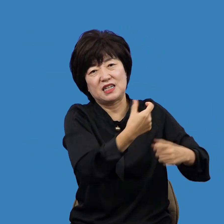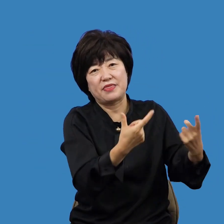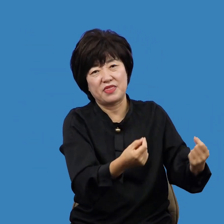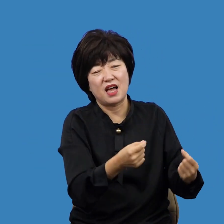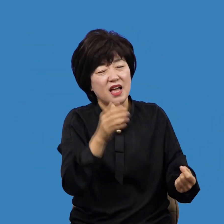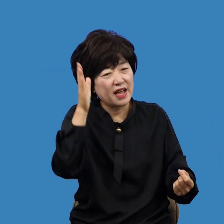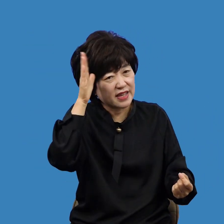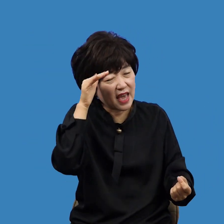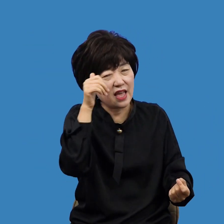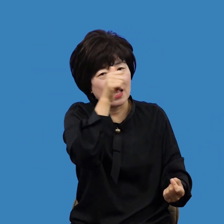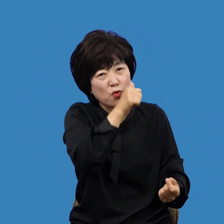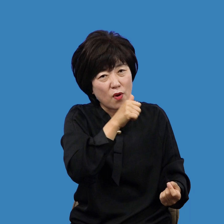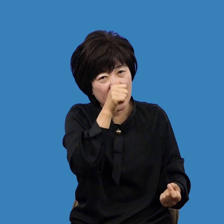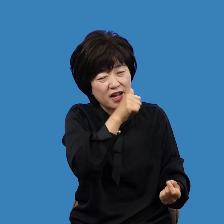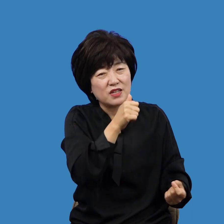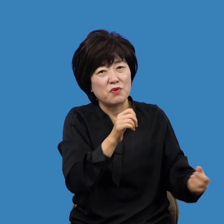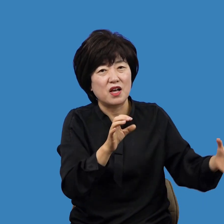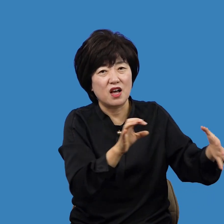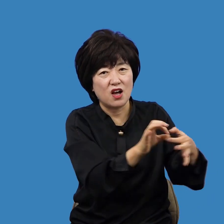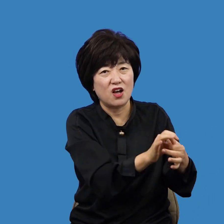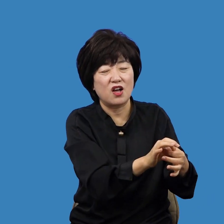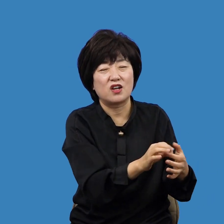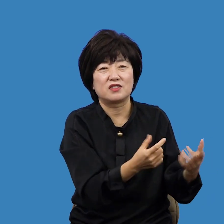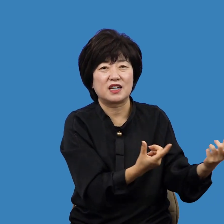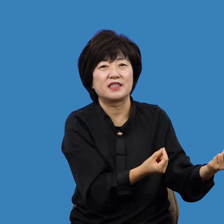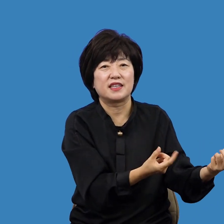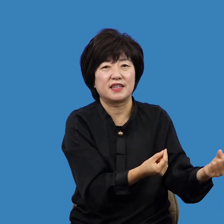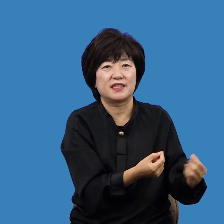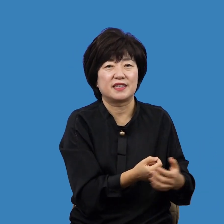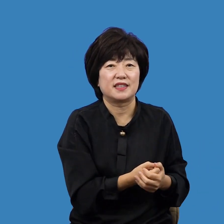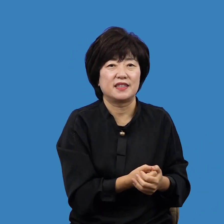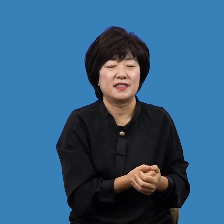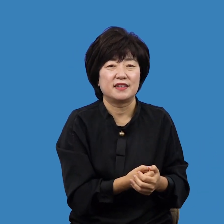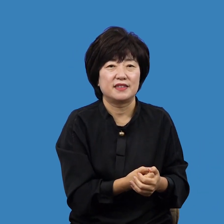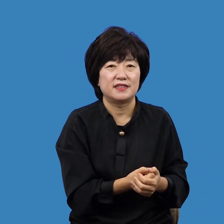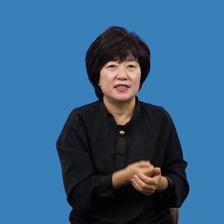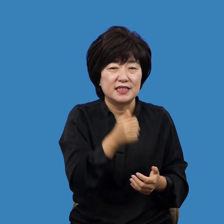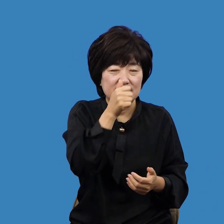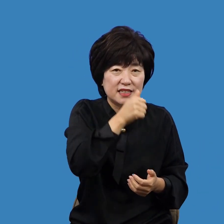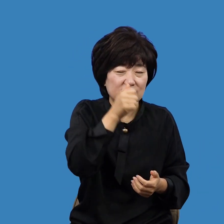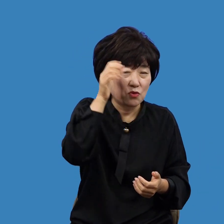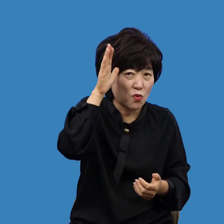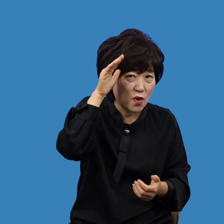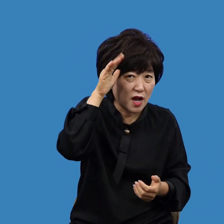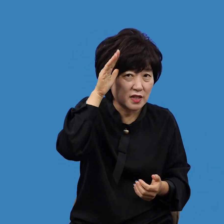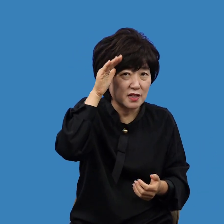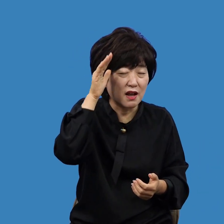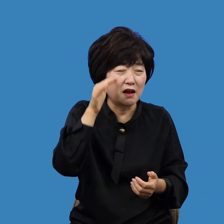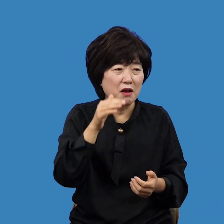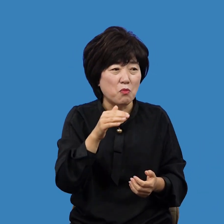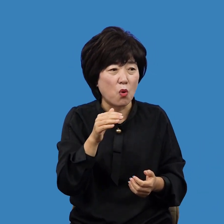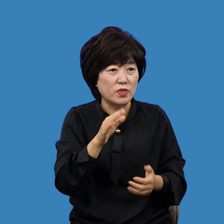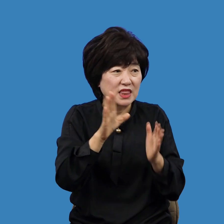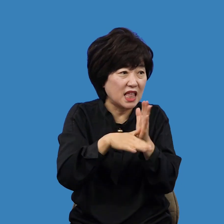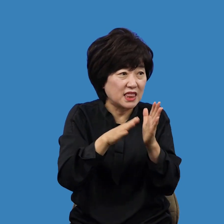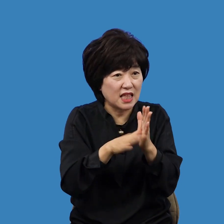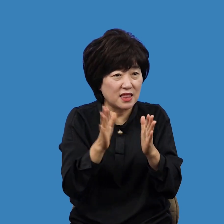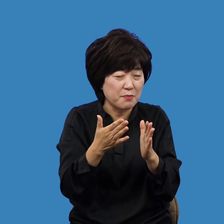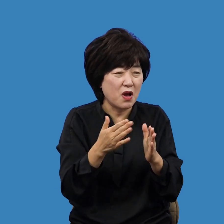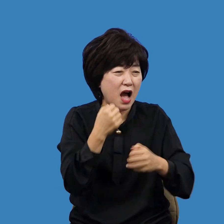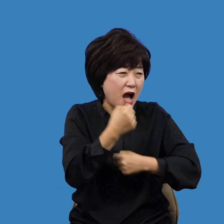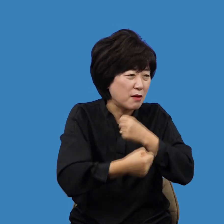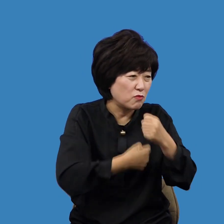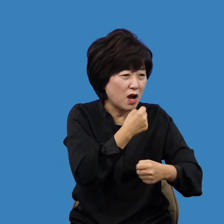고양이가 그냥 뭐 이혼이고 불륜이고 없잖아. 그냥 뭐 때가 되고 발전기가 되면 아무하고나 짝짓기